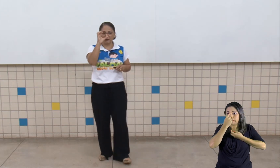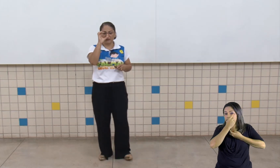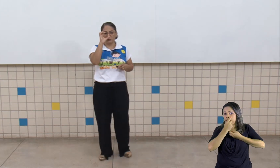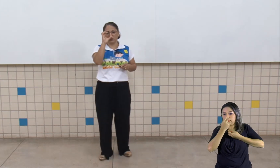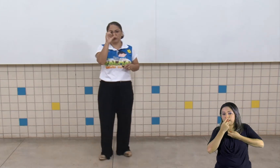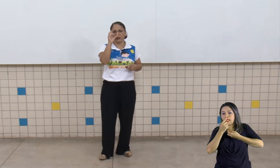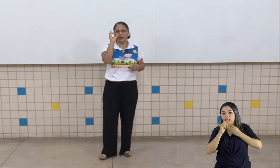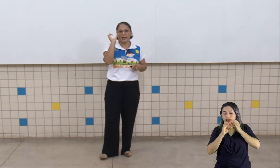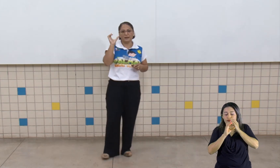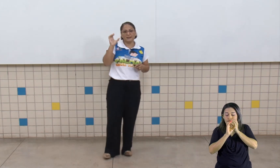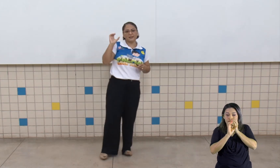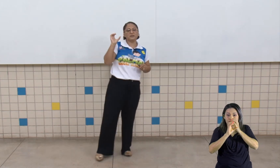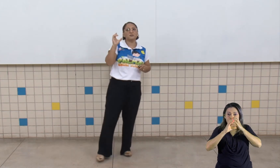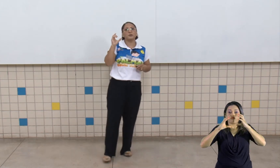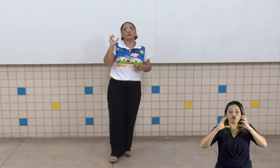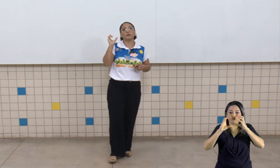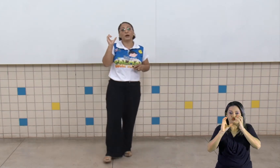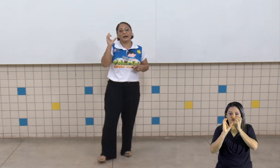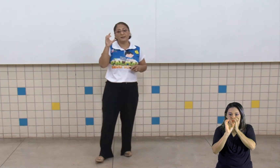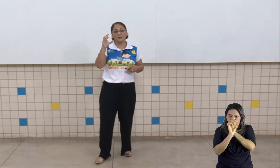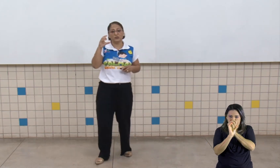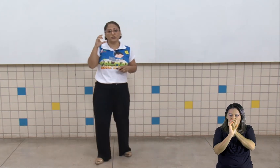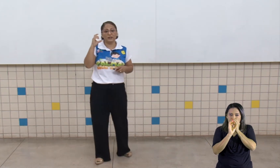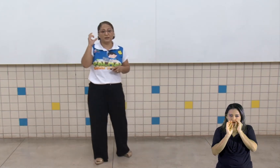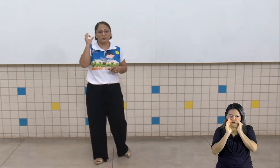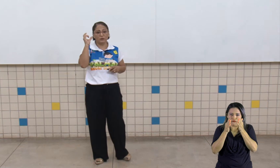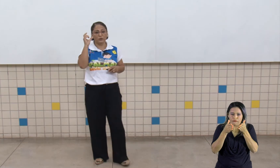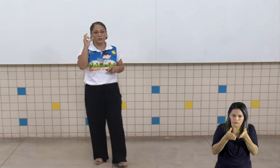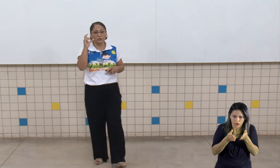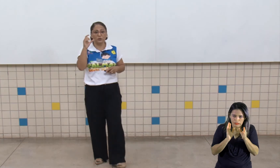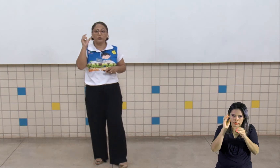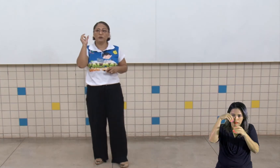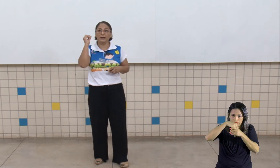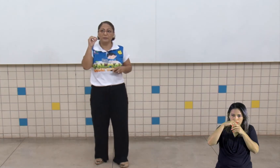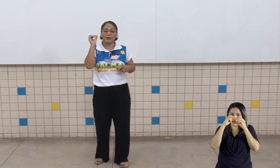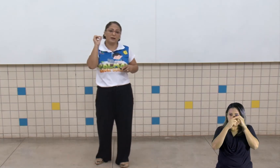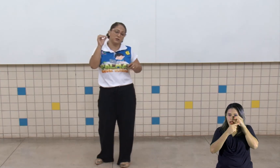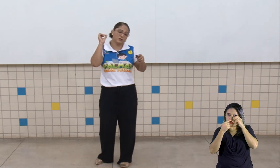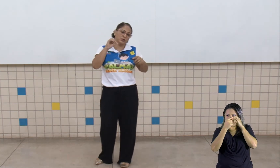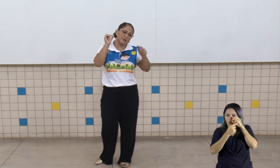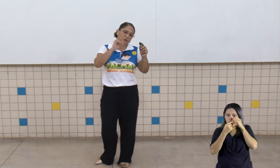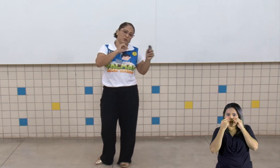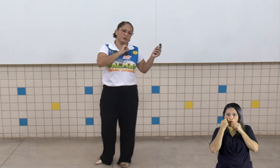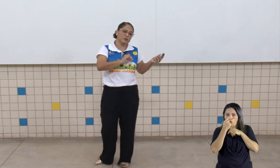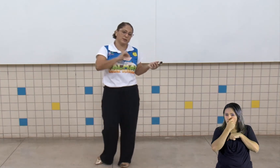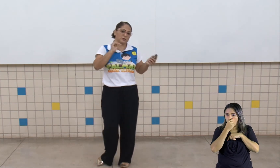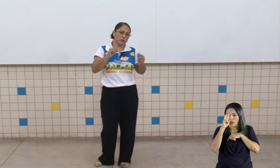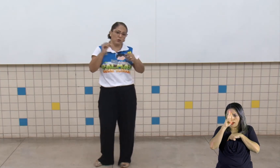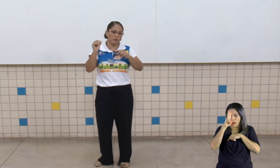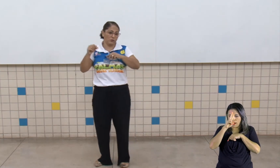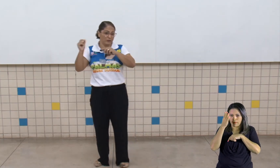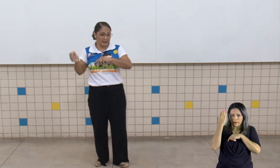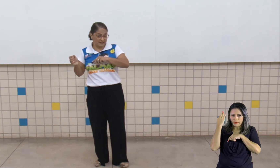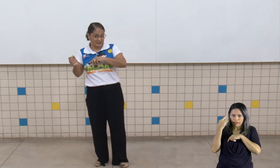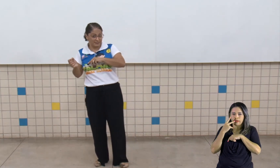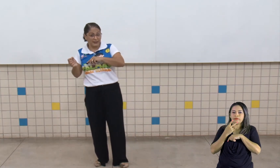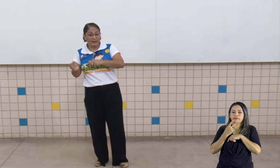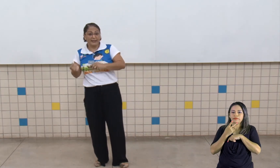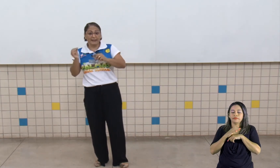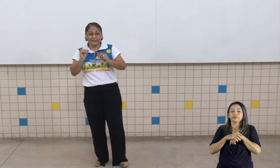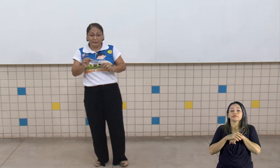aumentar e que vai diminuir, das lentes bifocais que a gente tem dentro do nosso olho, lembra lá as convergentes, divergentes, as